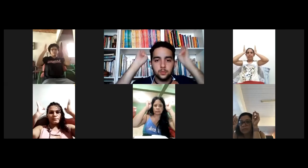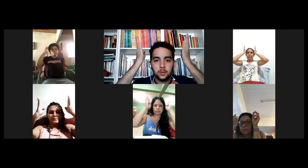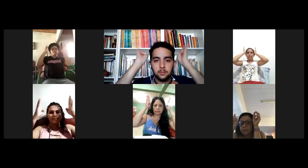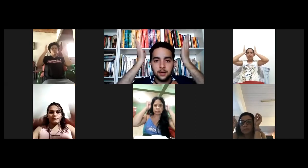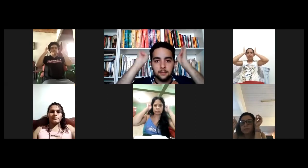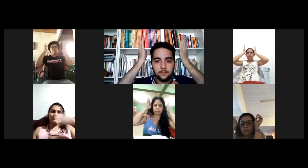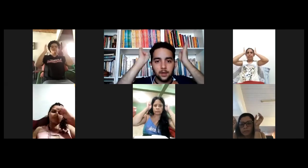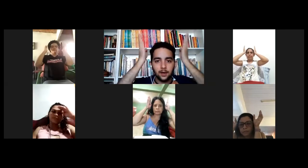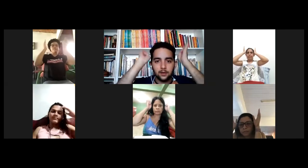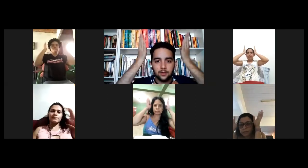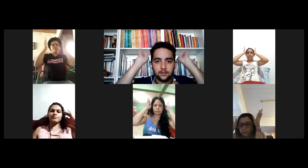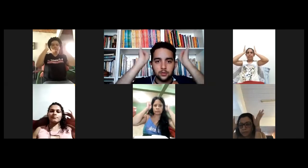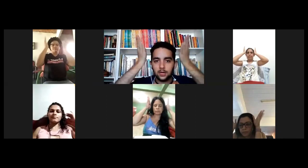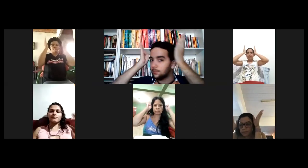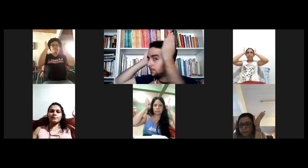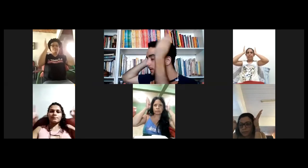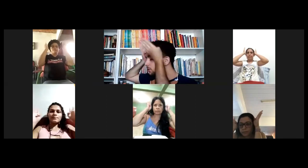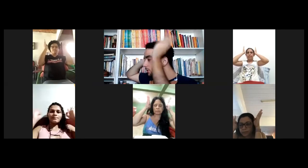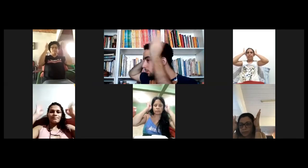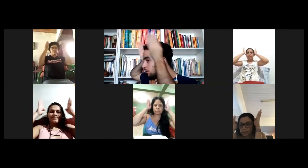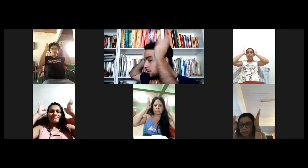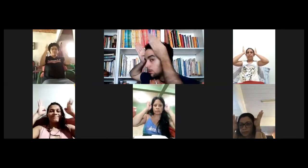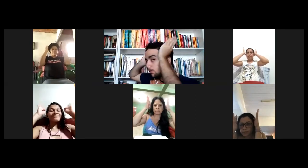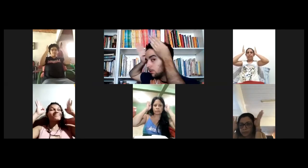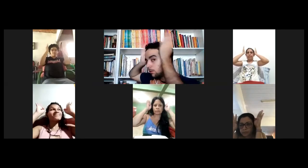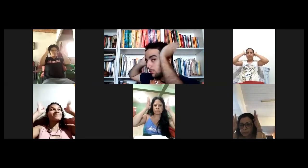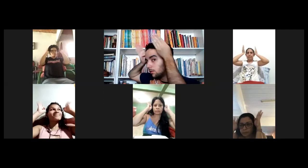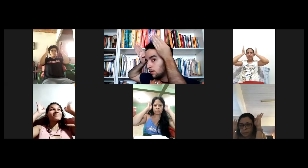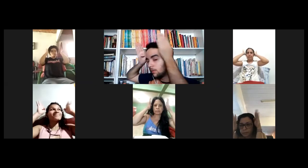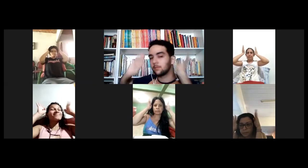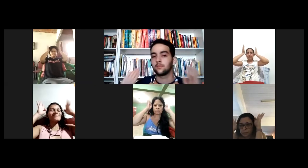Assim de mão em B. Aqui fazendo de trás para frente.